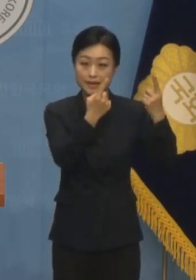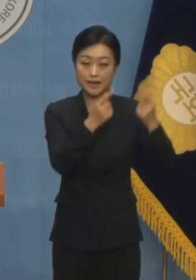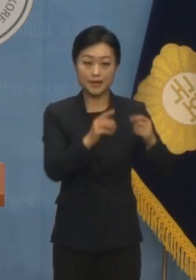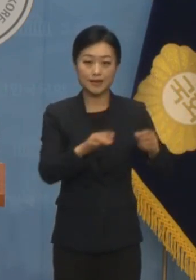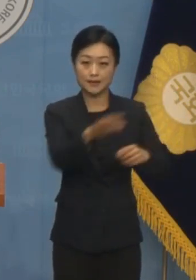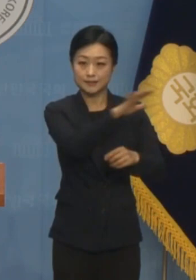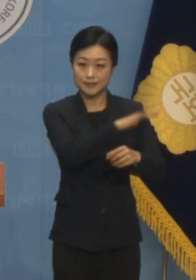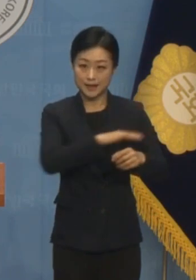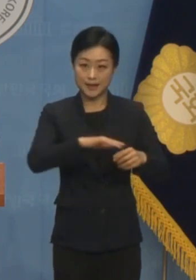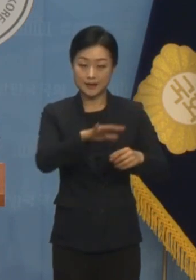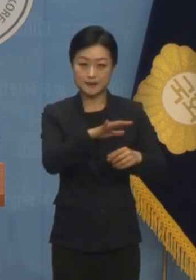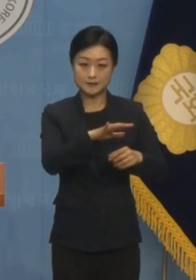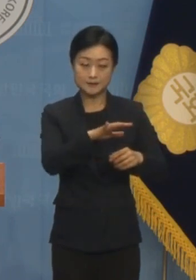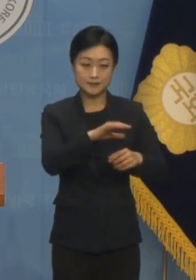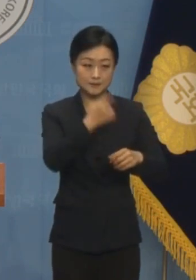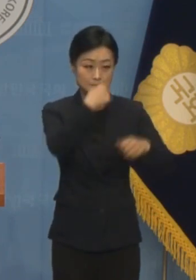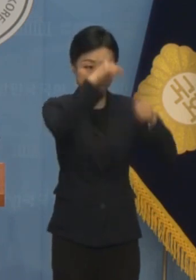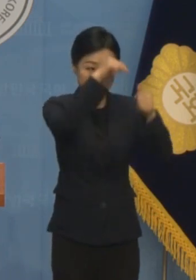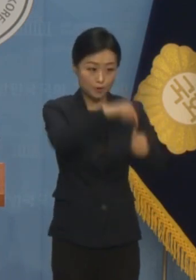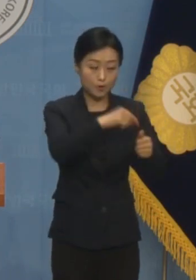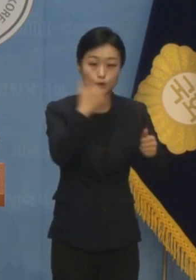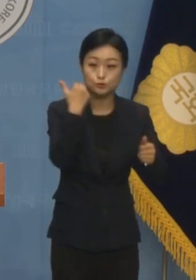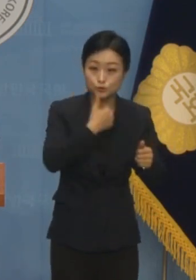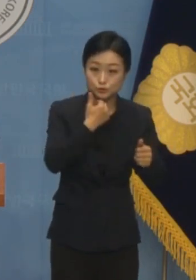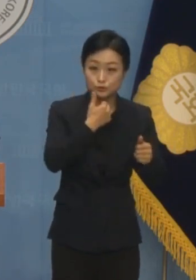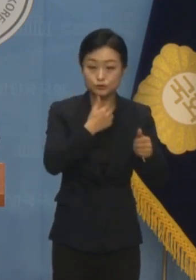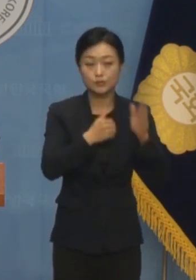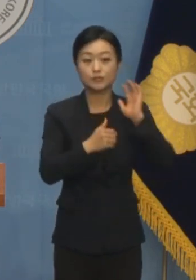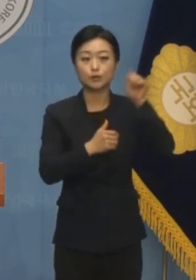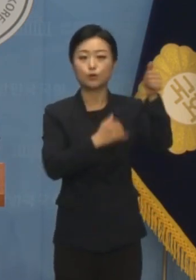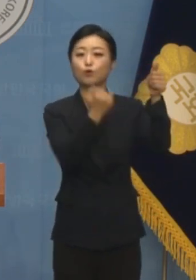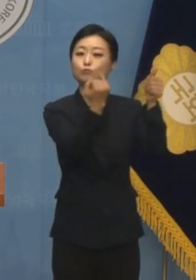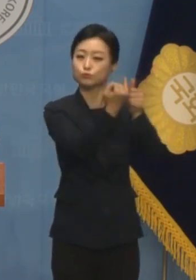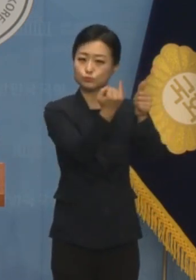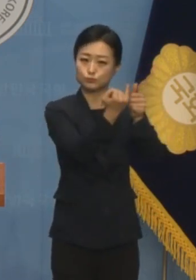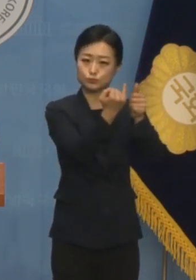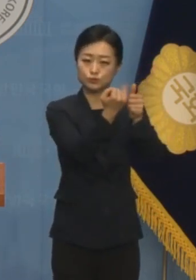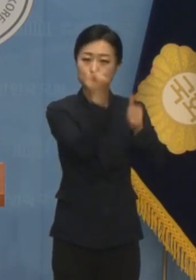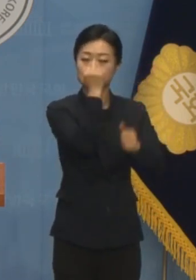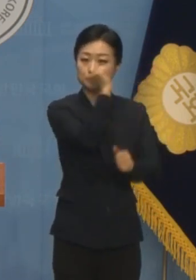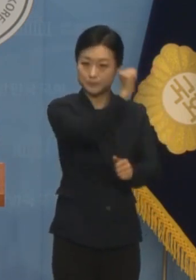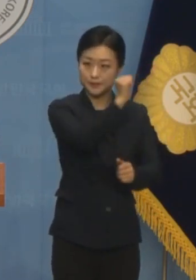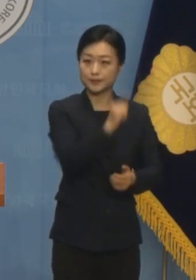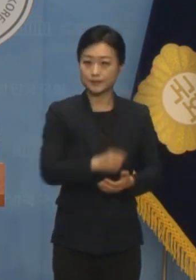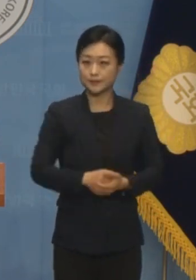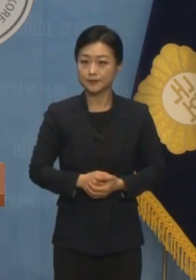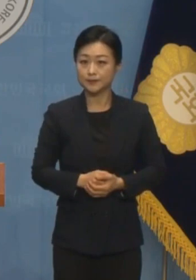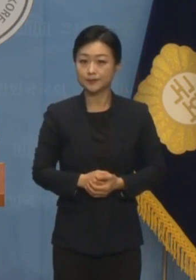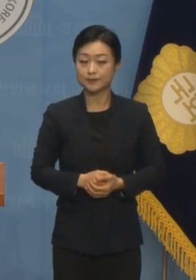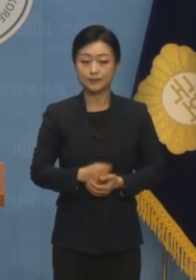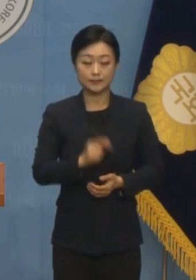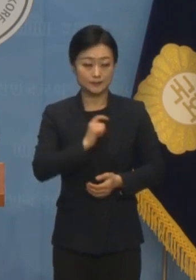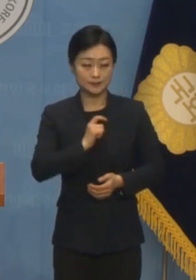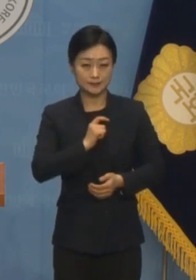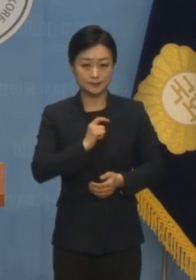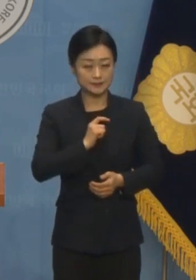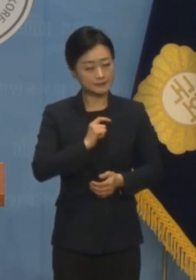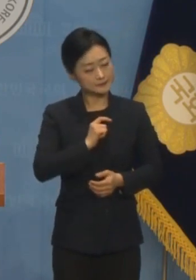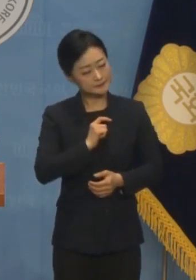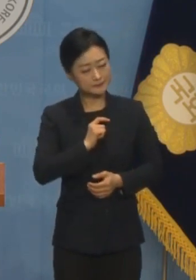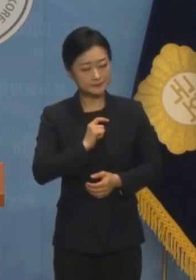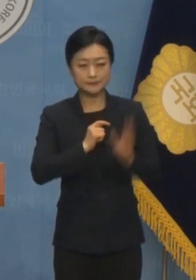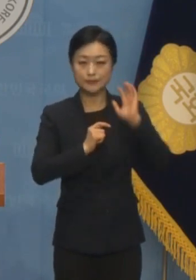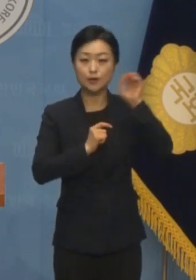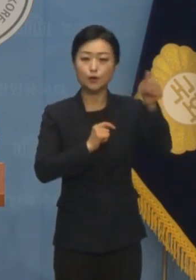수 있는 사람이 대통령 부부 말고 누가 있겠습니까? 의혹의 모든 정황이